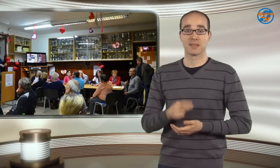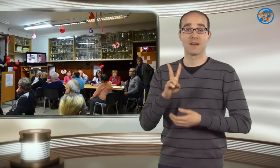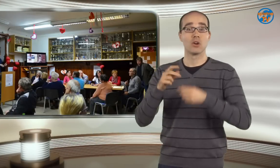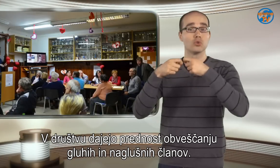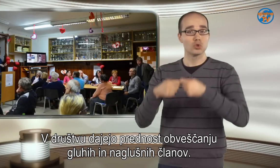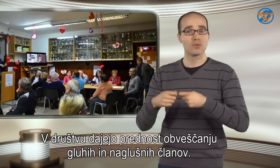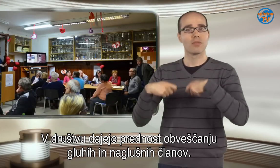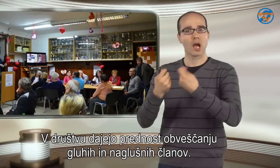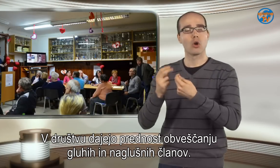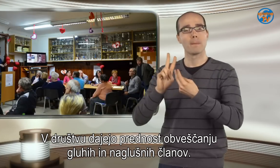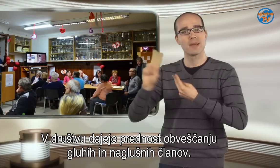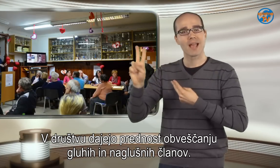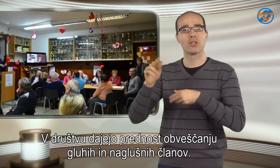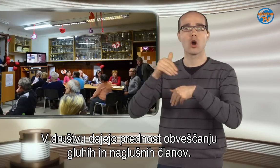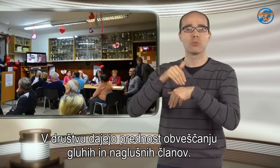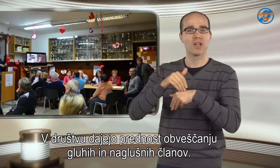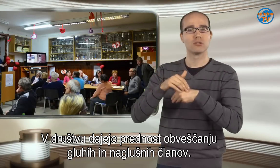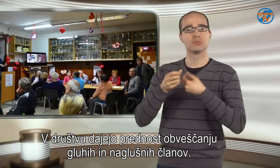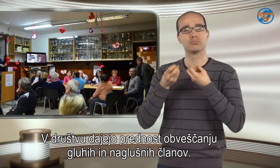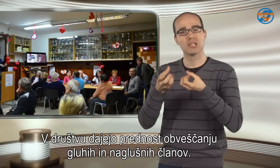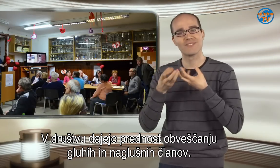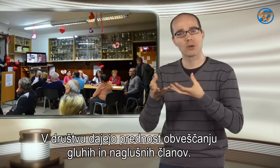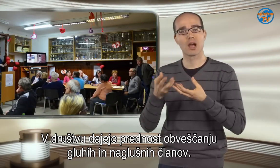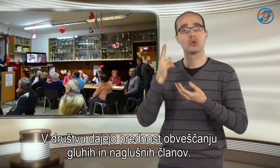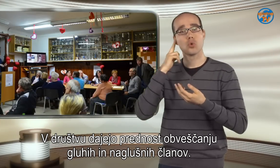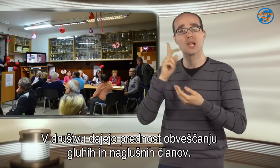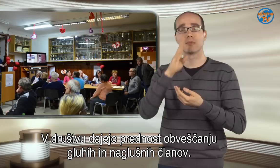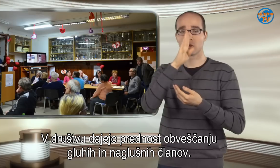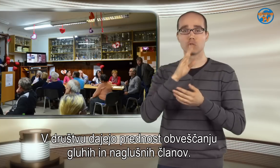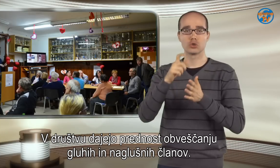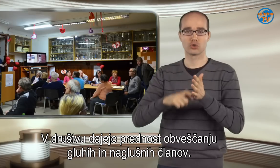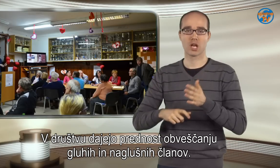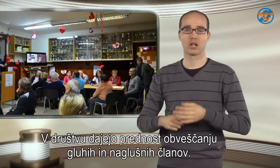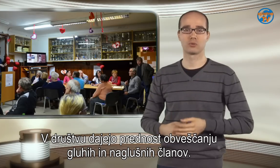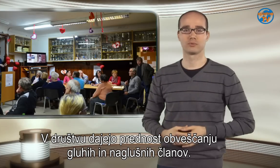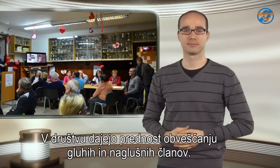V društvu dajejo prednost obveščanju gluhih in naglušnih članov.